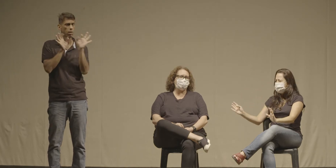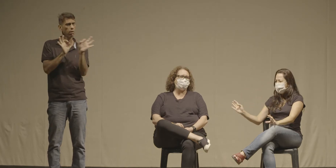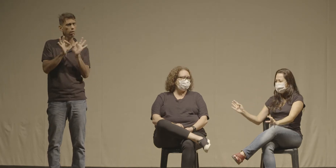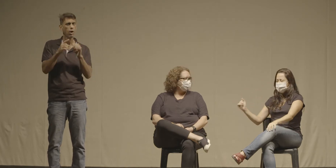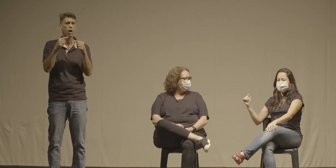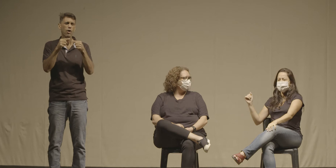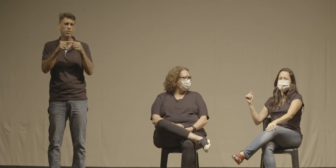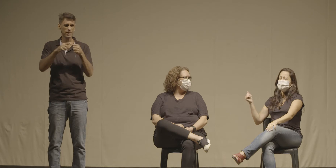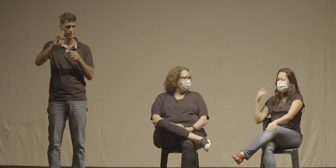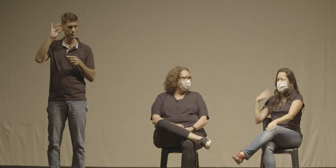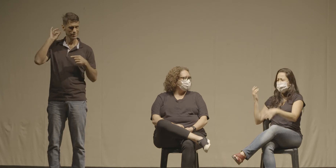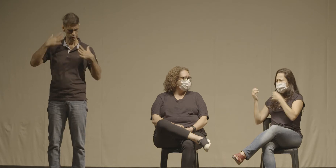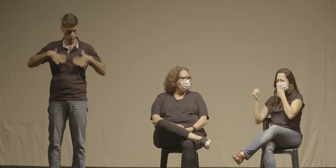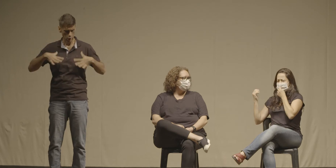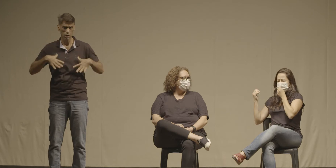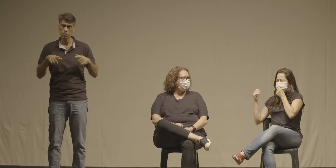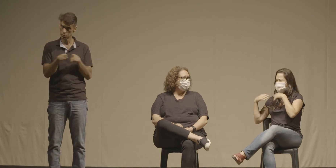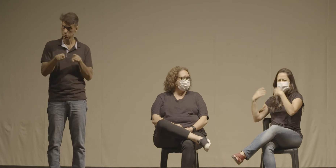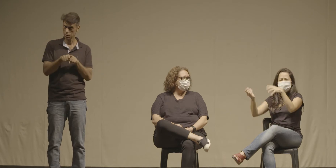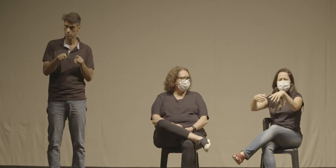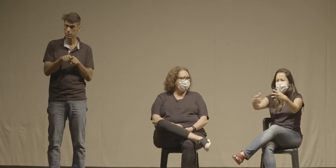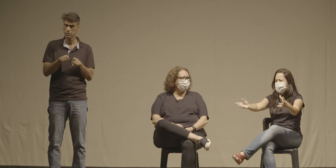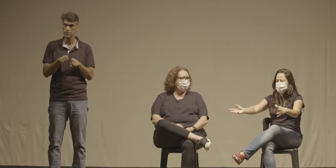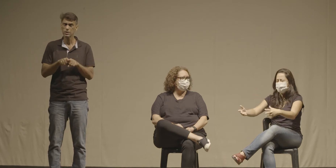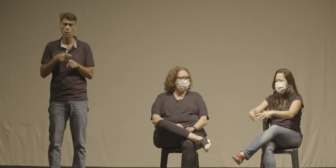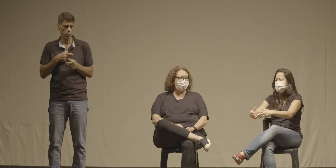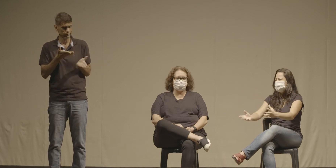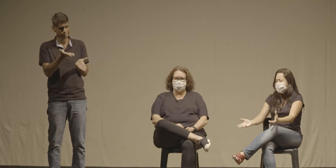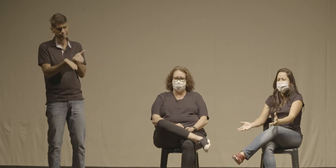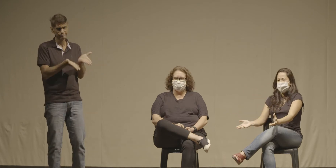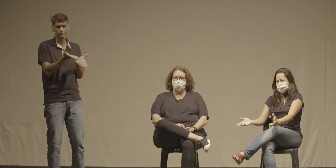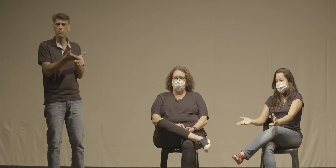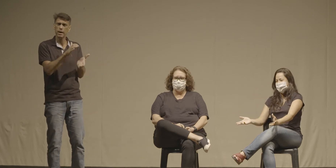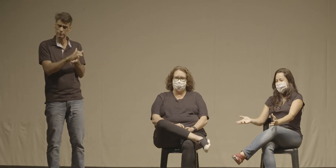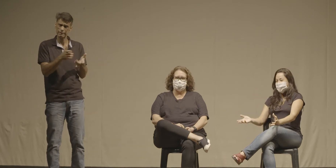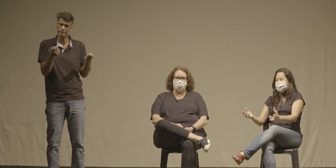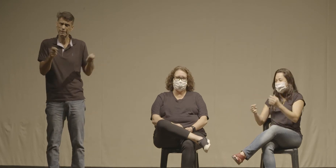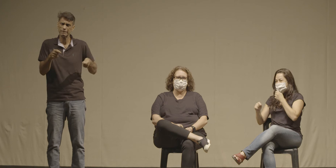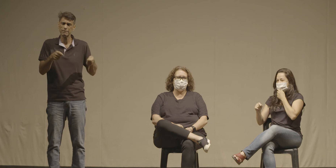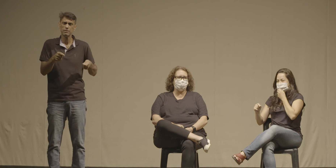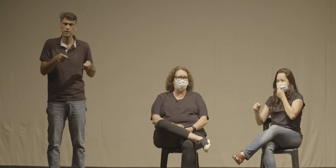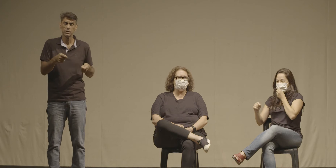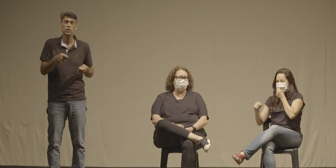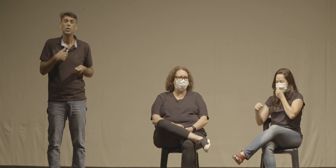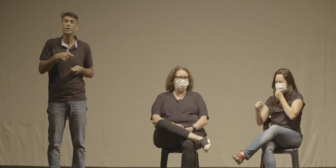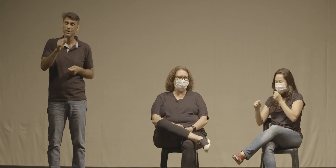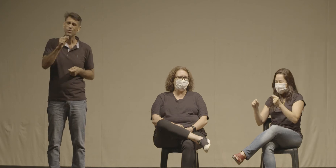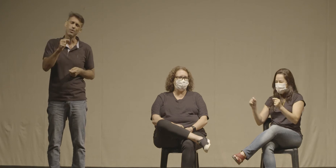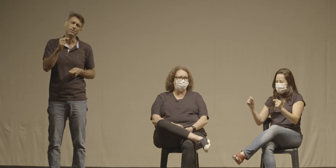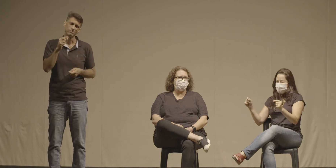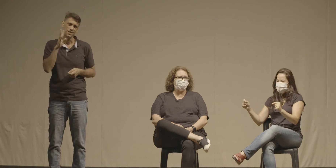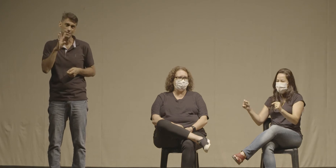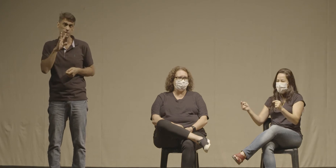de época. E eu também, eu fico servindo o marido, dá para fazer. Então, isso é legal, porque quando você